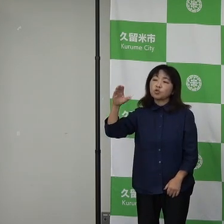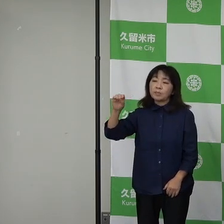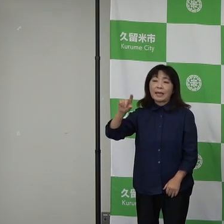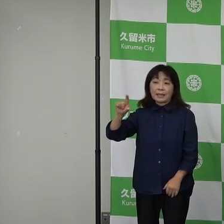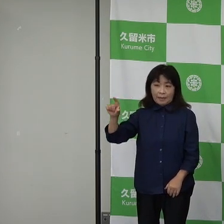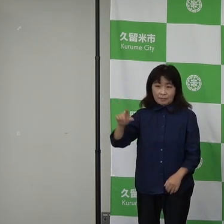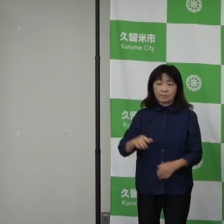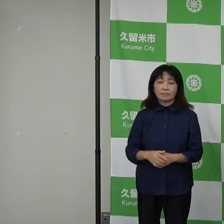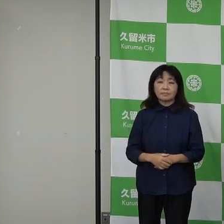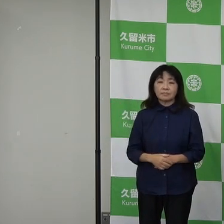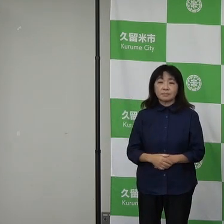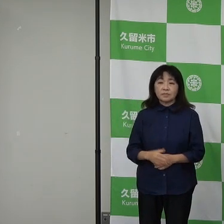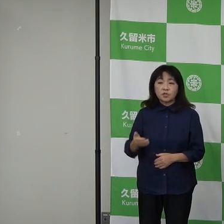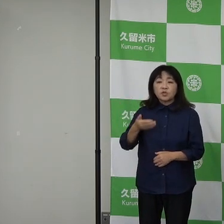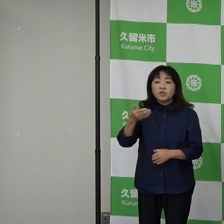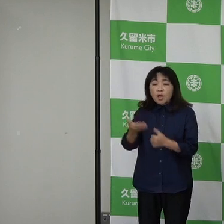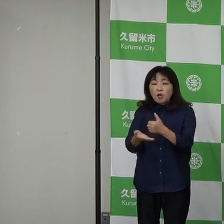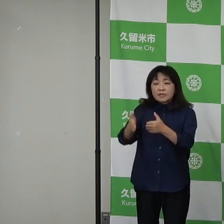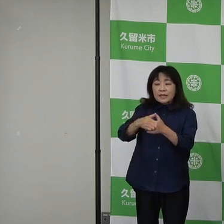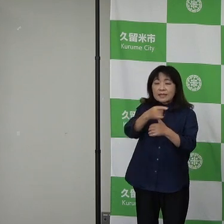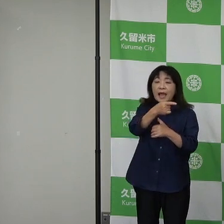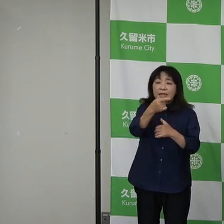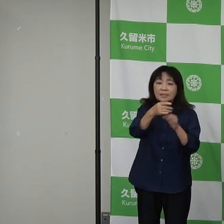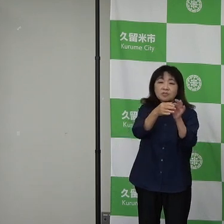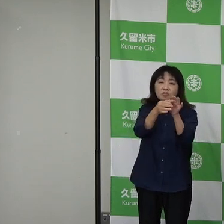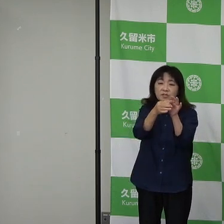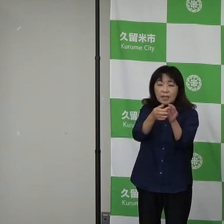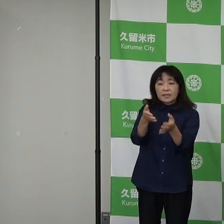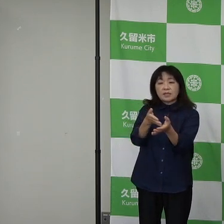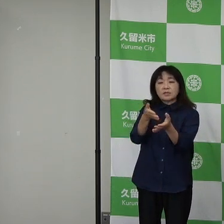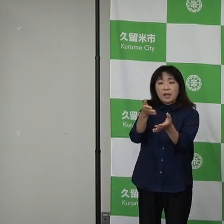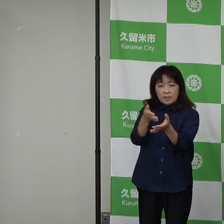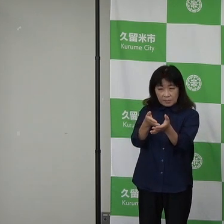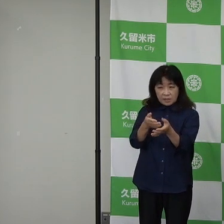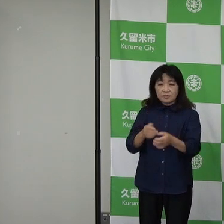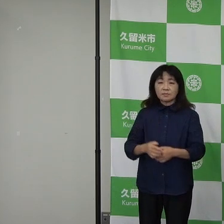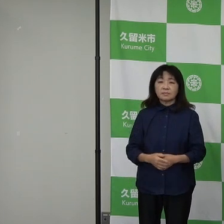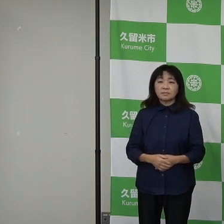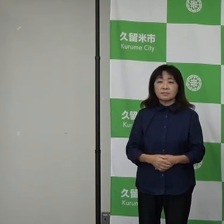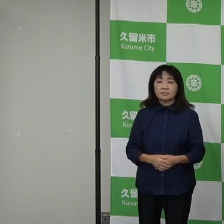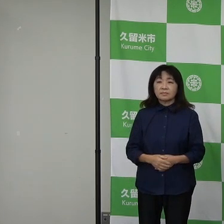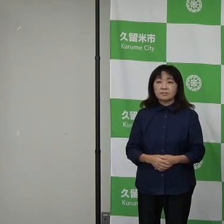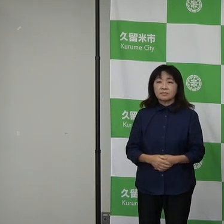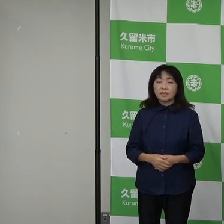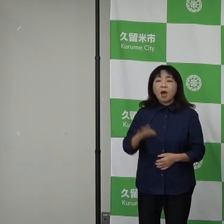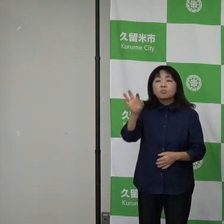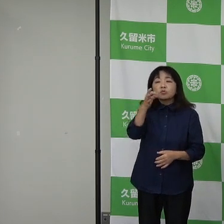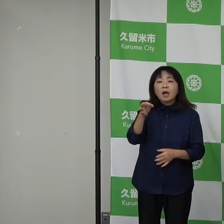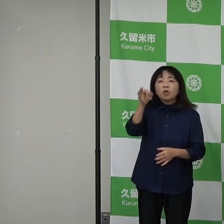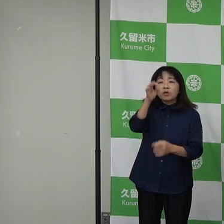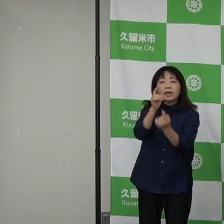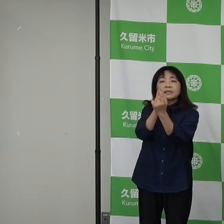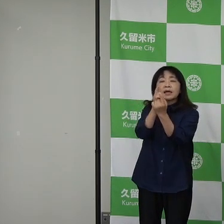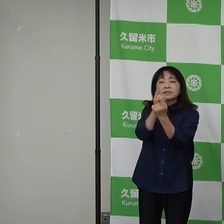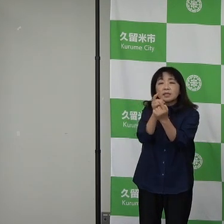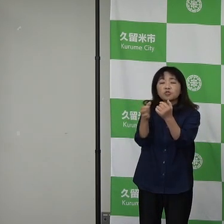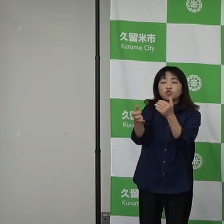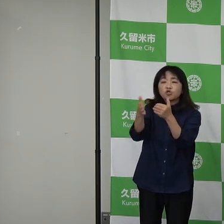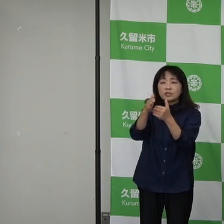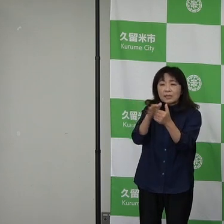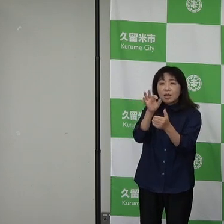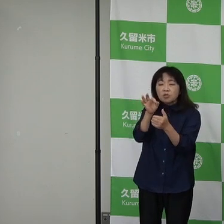5億3129万円になります。続いて補正第1号について説明を申し上げますが、まず物価高騰対策追加支